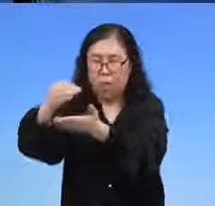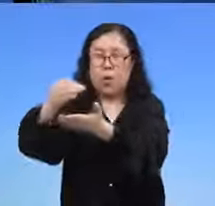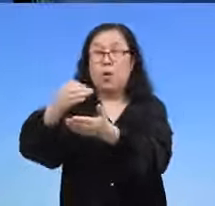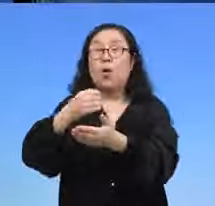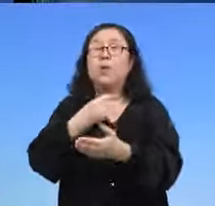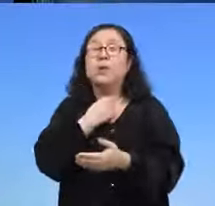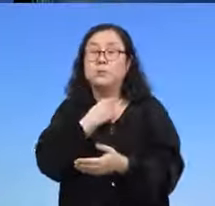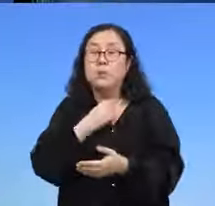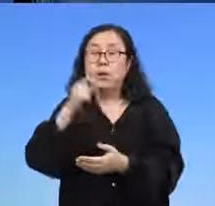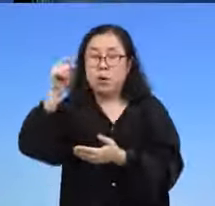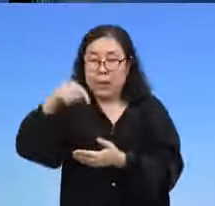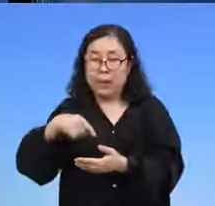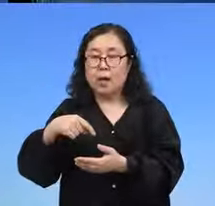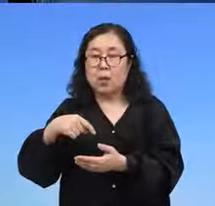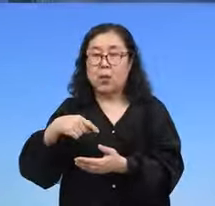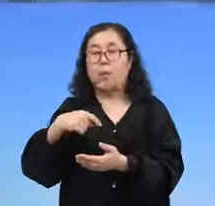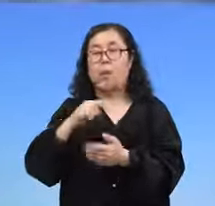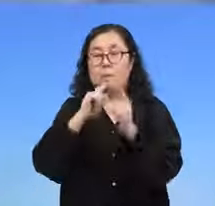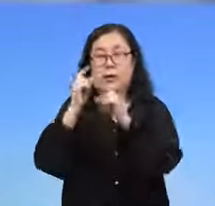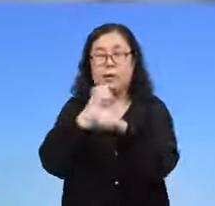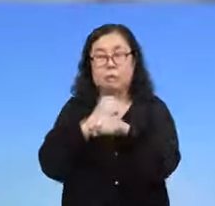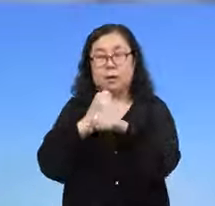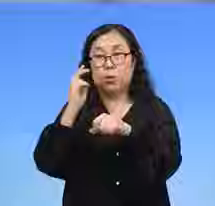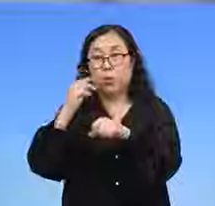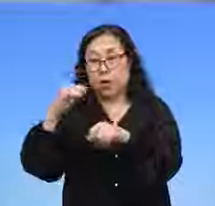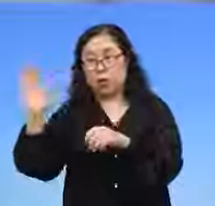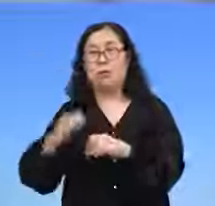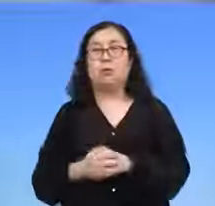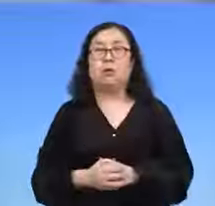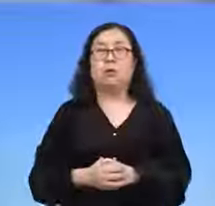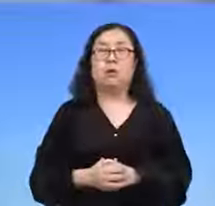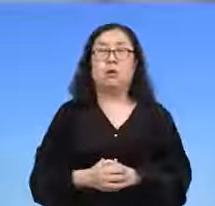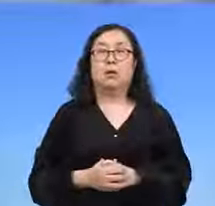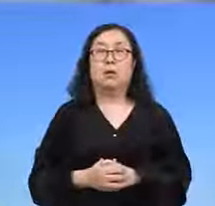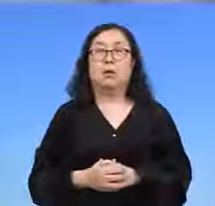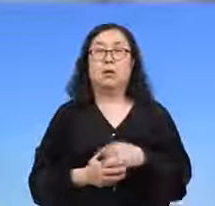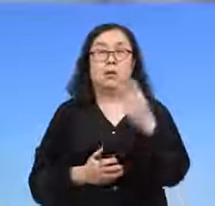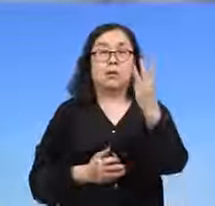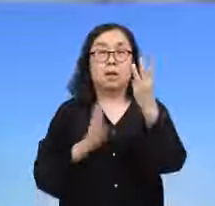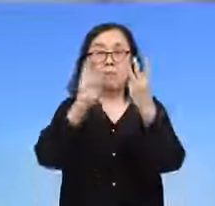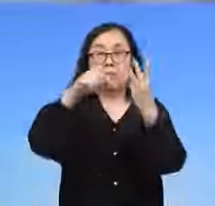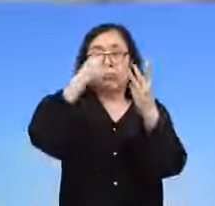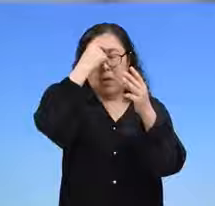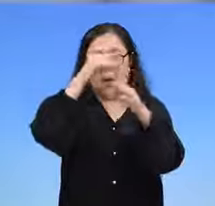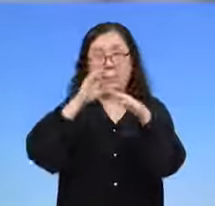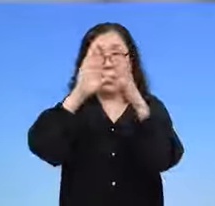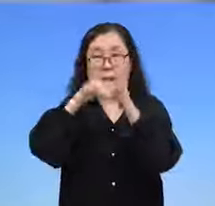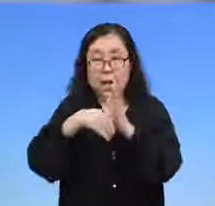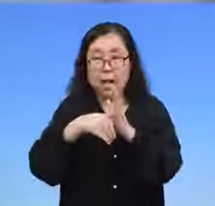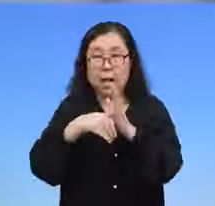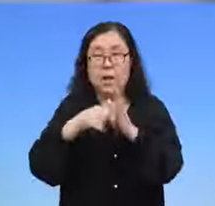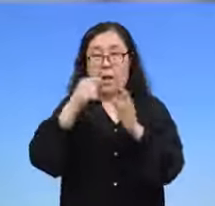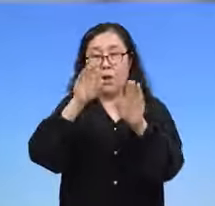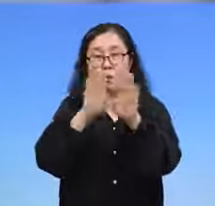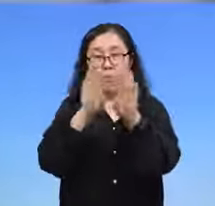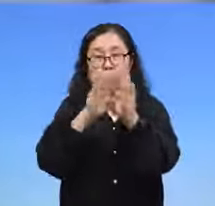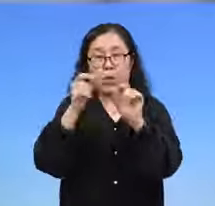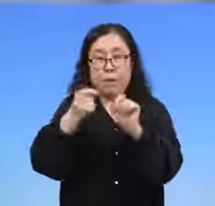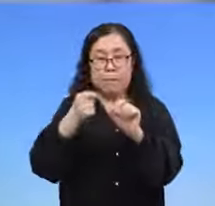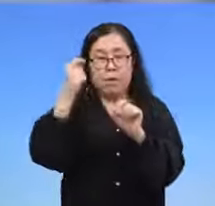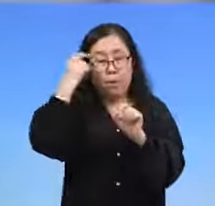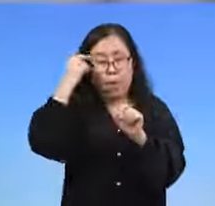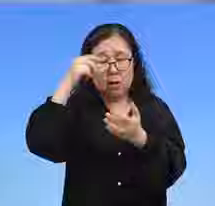이 편지를 읽는데 너무 감동이 되는 겁니다. 이분이 지금 왜 산부 예배 그 문도 지금 닫혀 있는 이 추운 겨울에 그 문 앞에